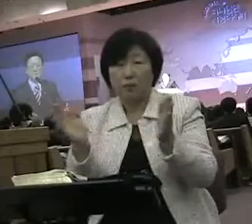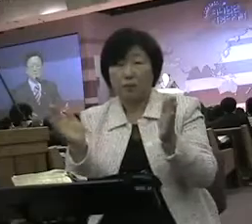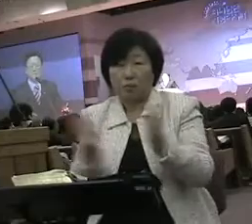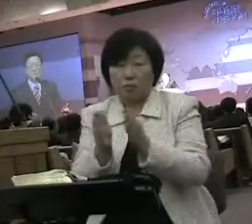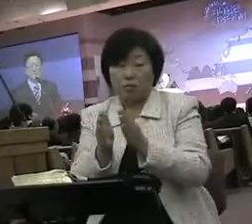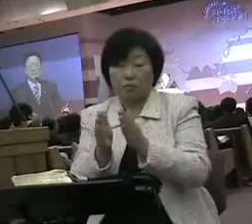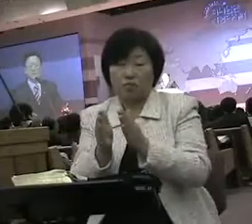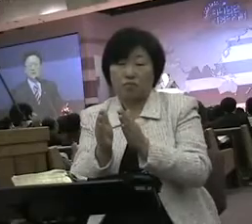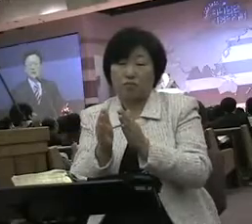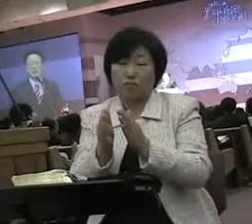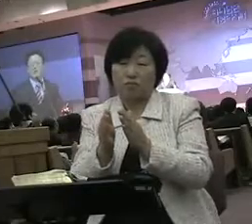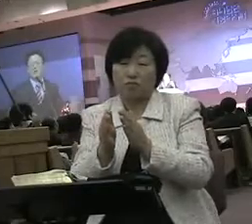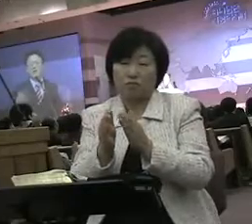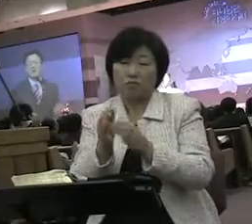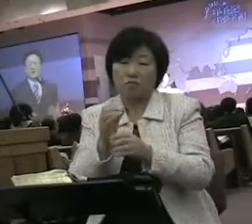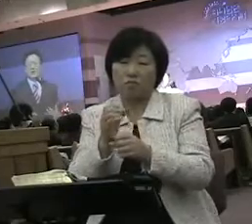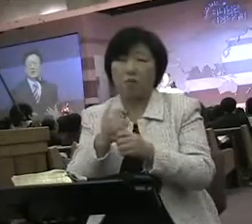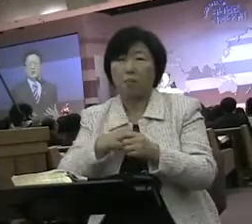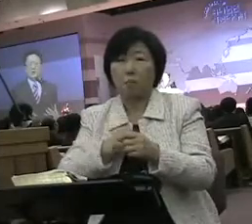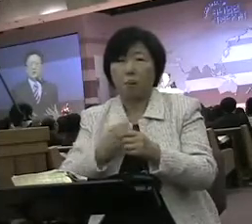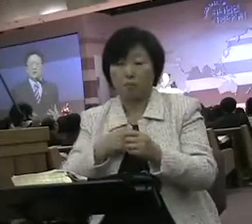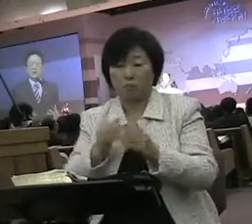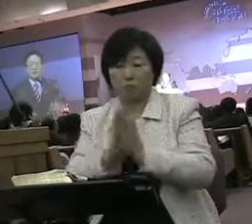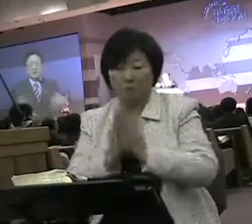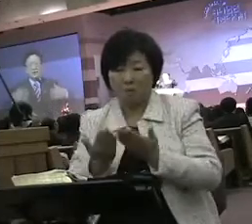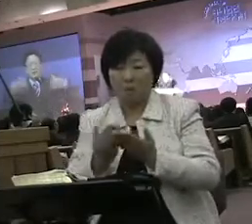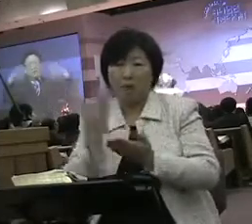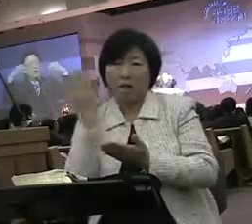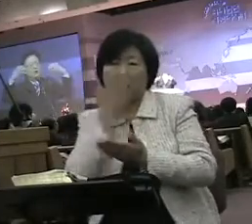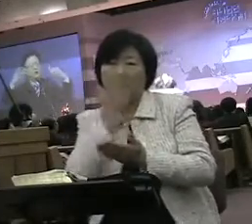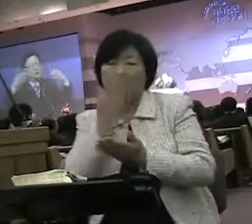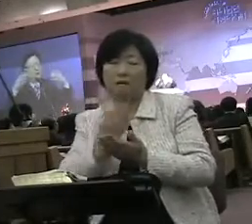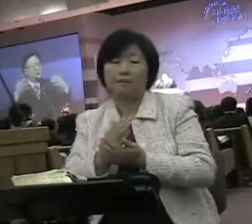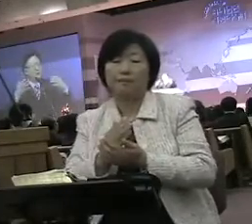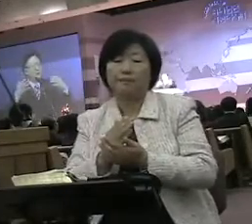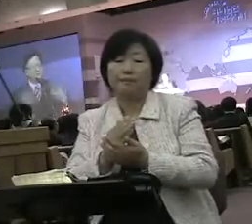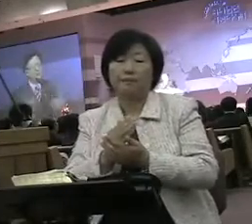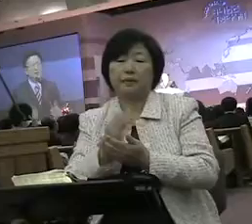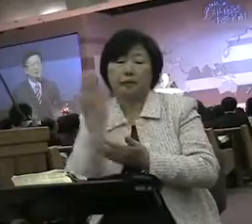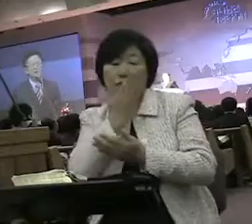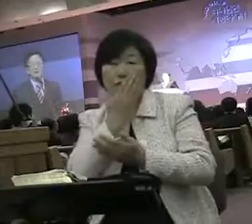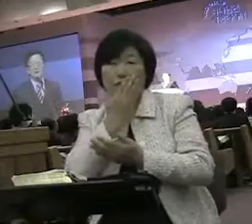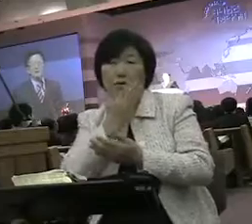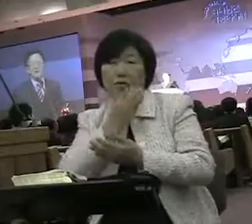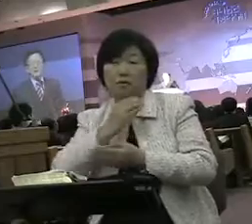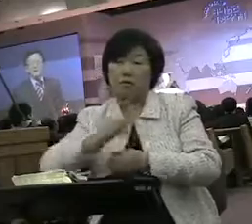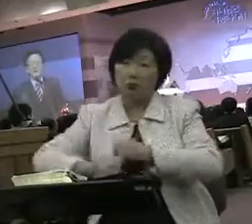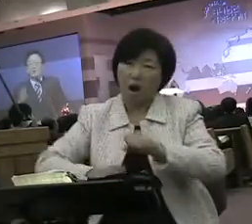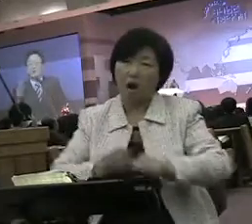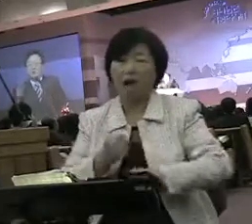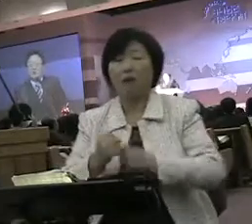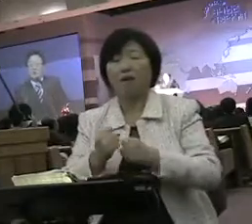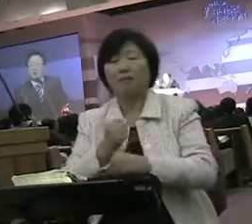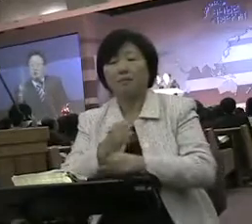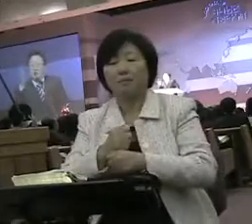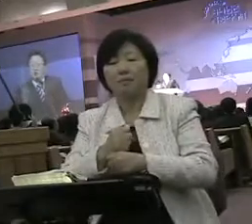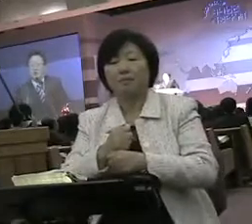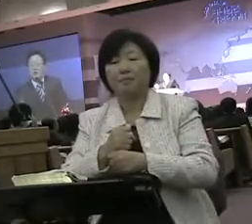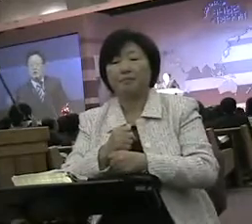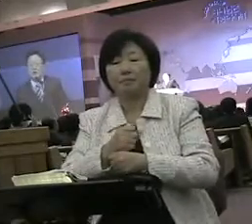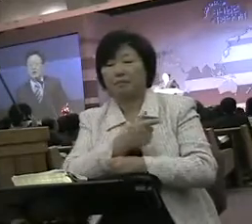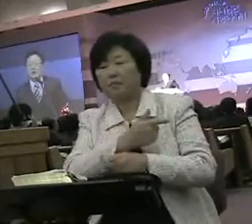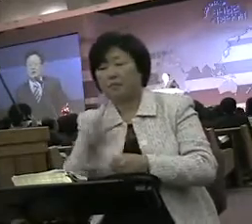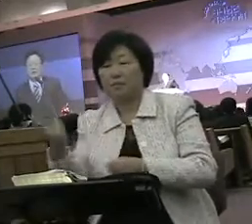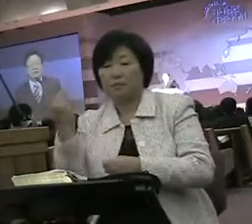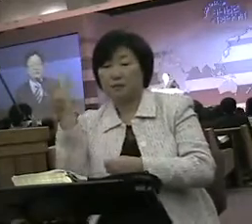것입니다. 본인은 깨끗해요. 깨끗해지기 위해서 발버둥 치는데 너무 깨끗한데